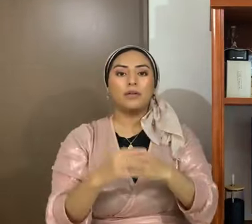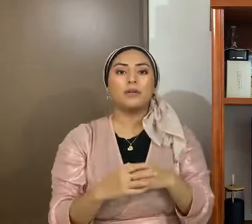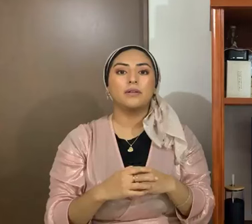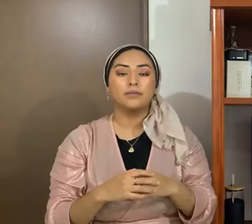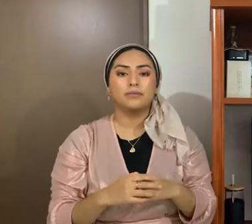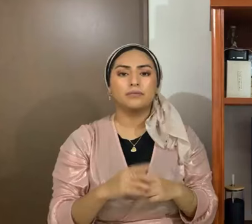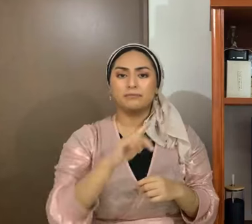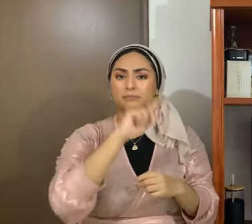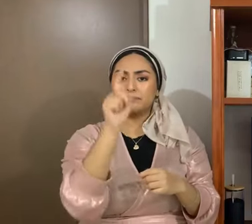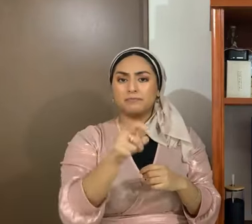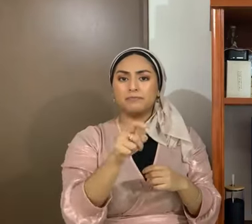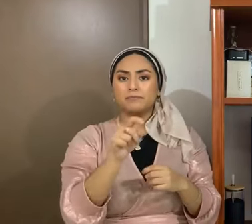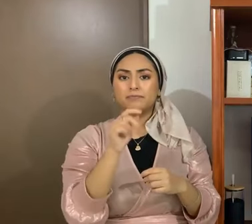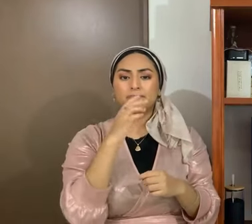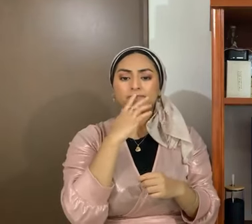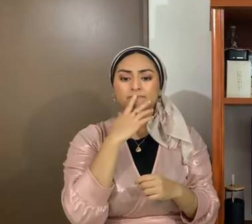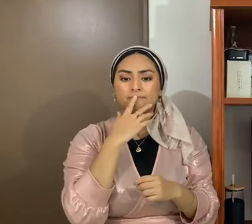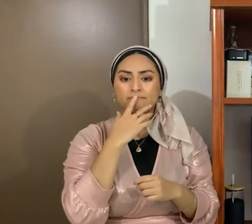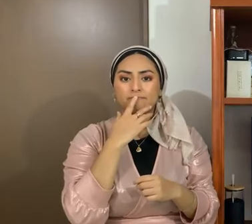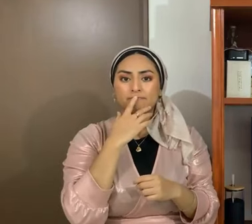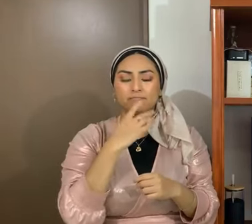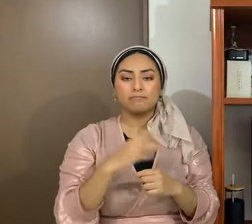surge la pregunta,